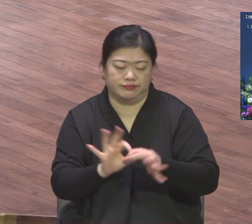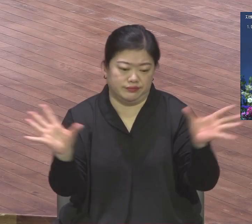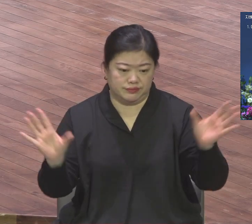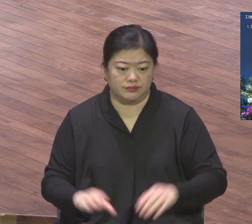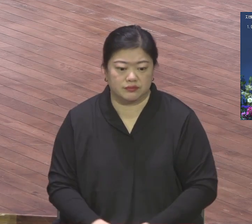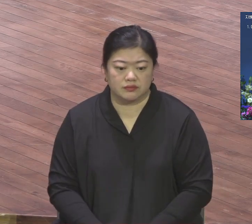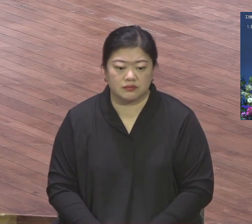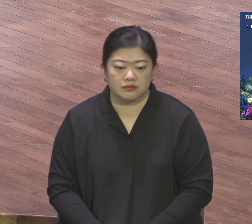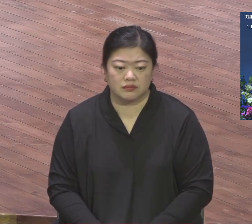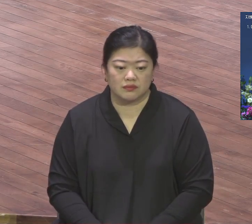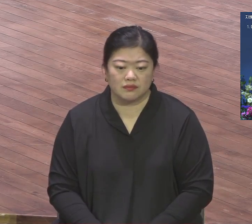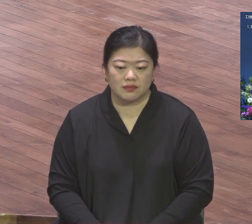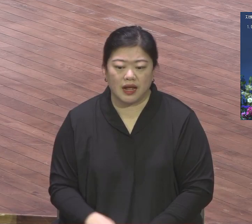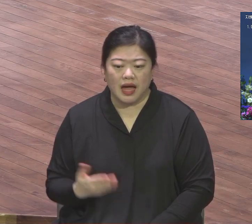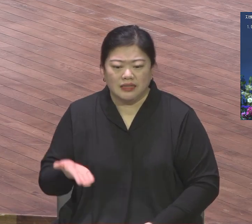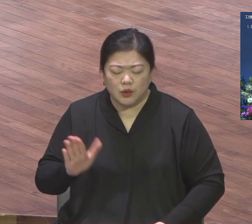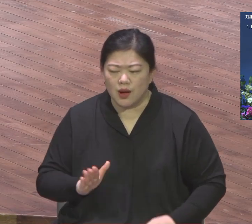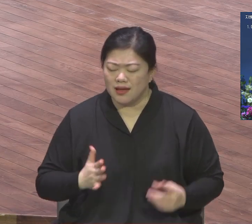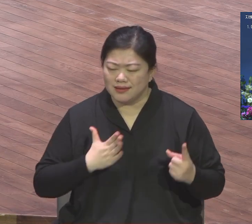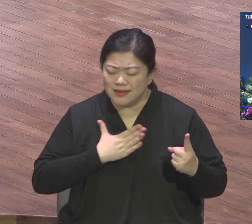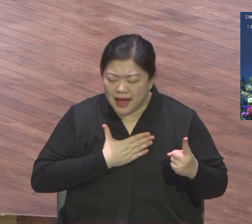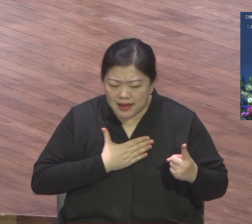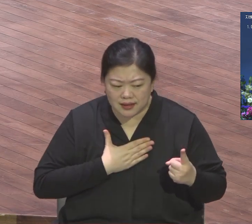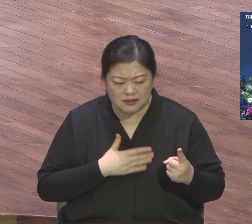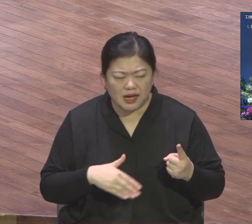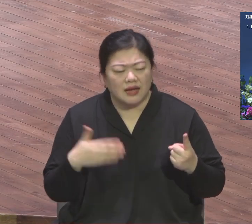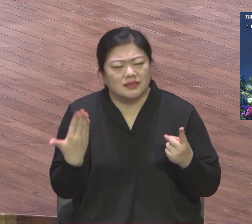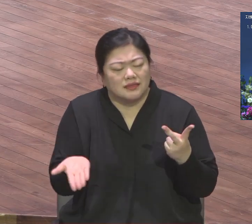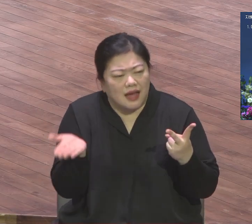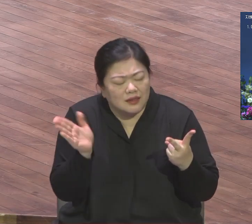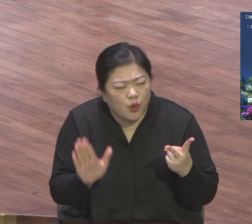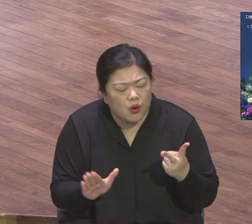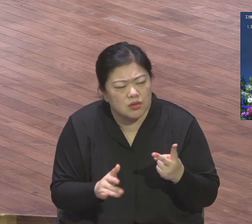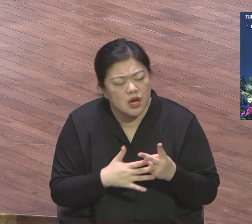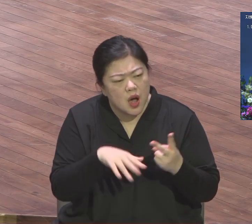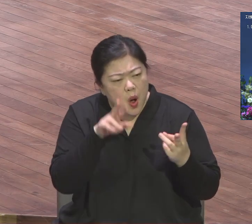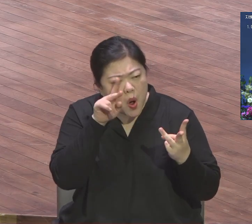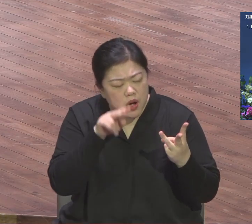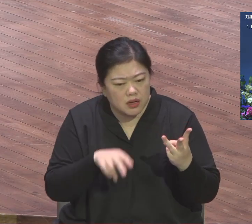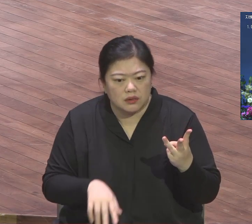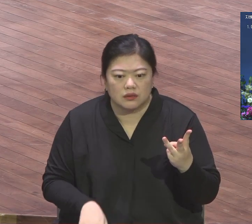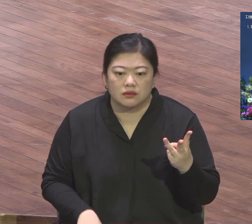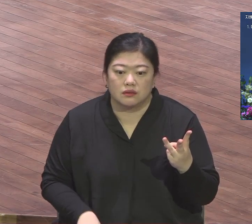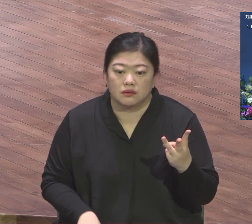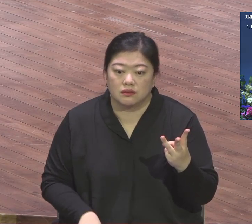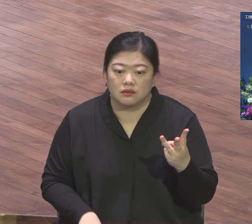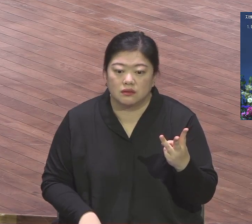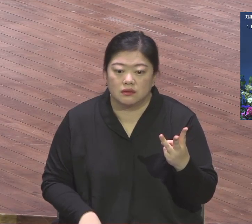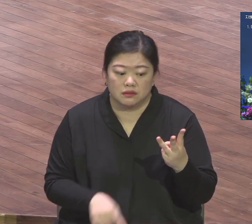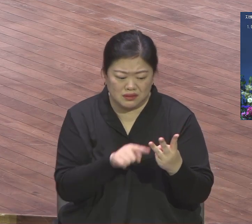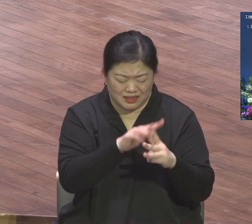내가 그래도 내가 그 사람은 절대 하나님 맞습니다. 내가